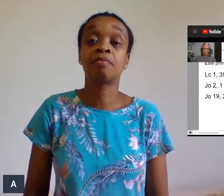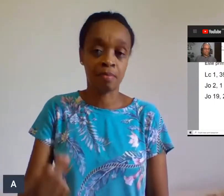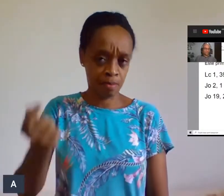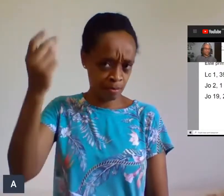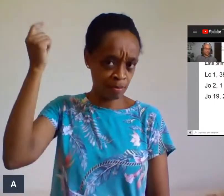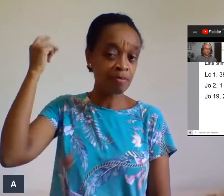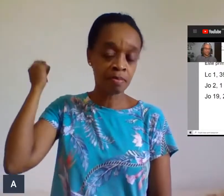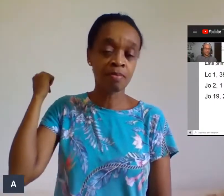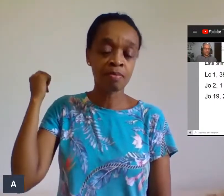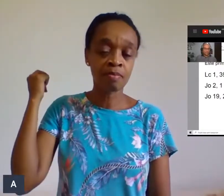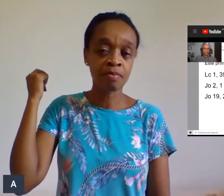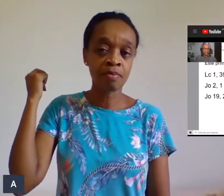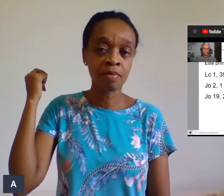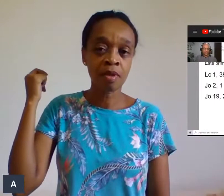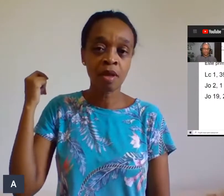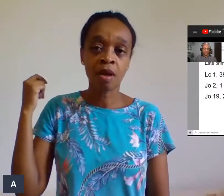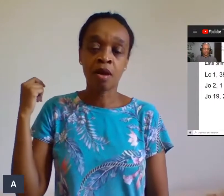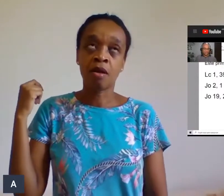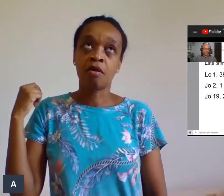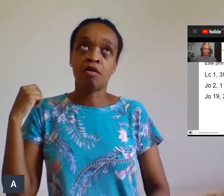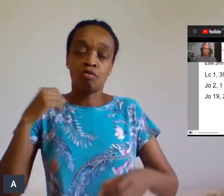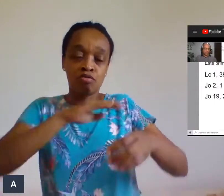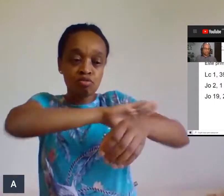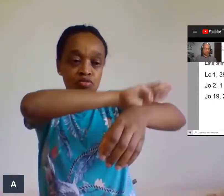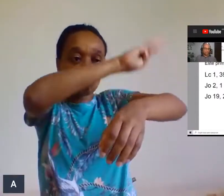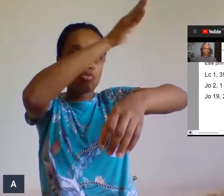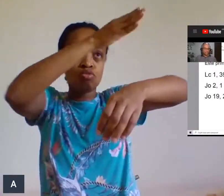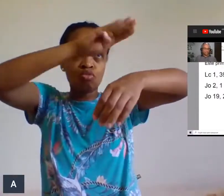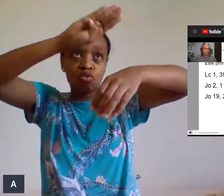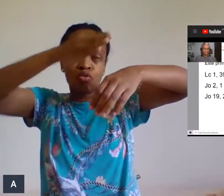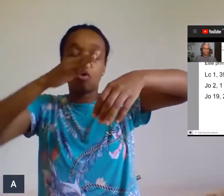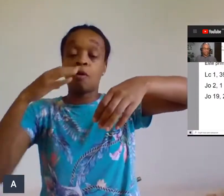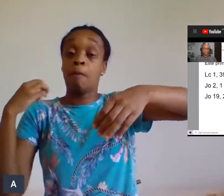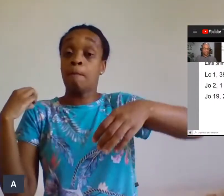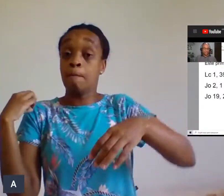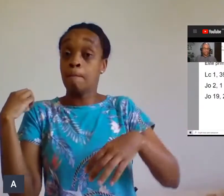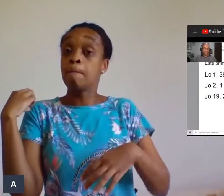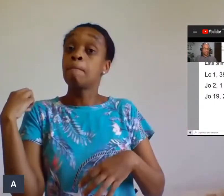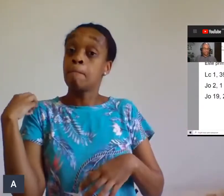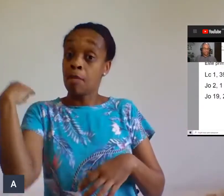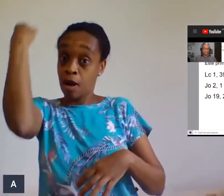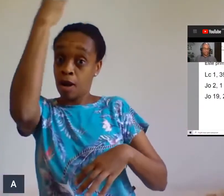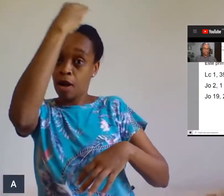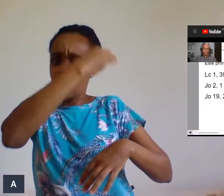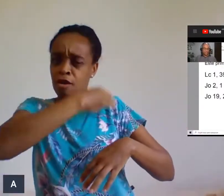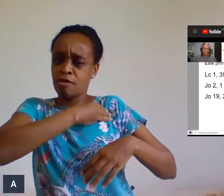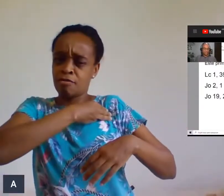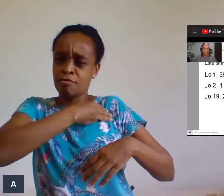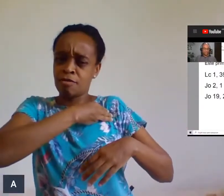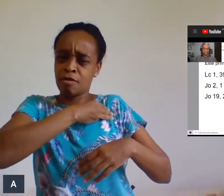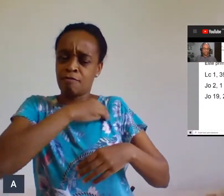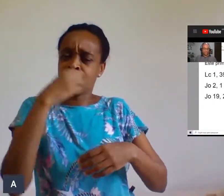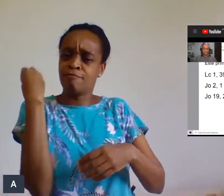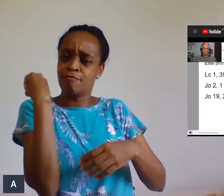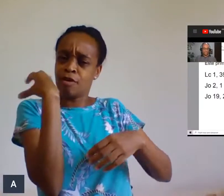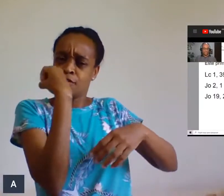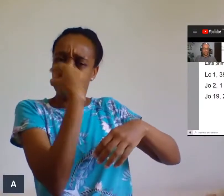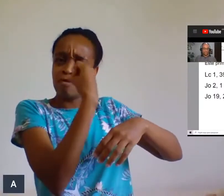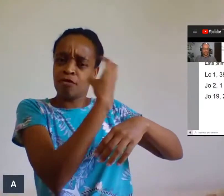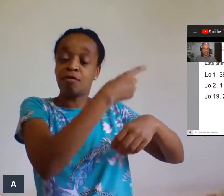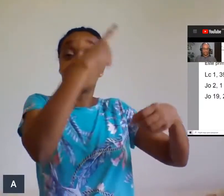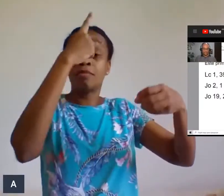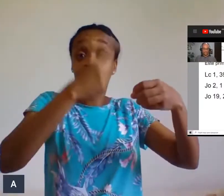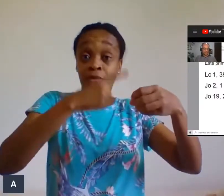Naqueles dias, Maria pôs-se a caminho para a região montanhosa, dirigindo-se apressadamente a uma cidade